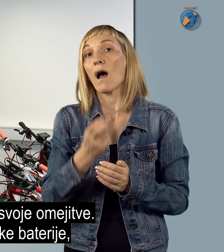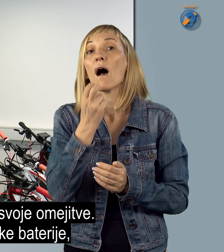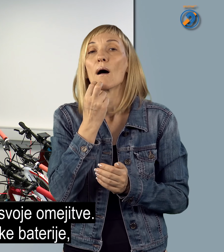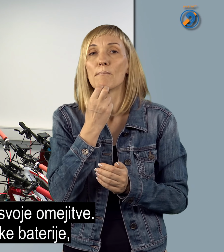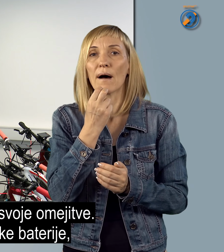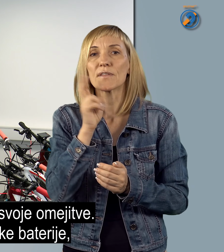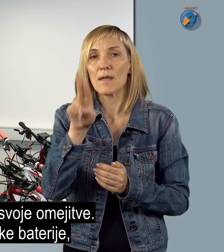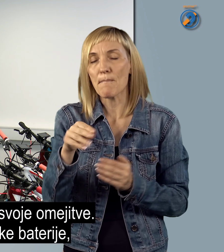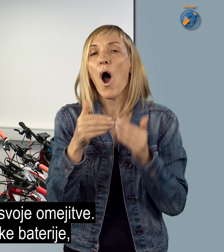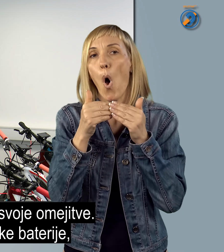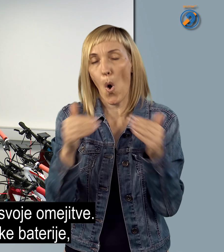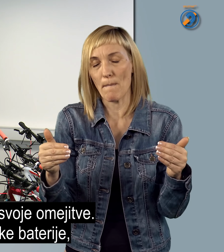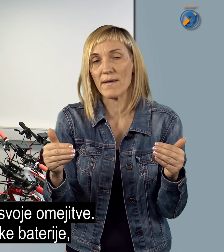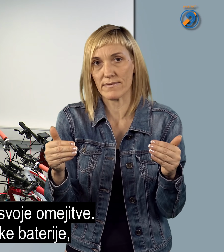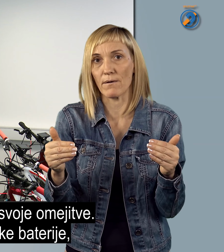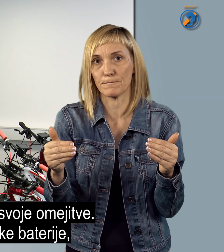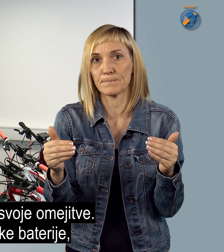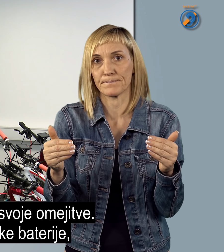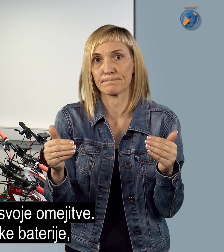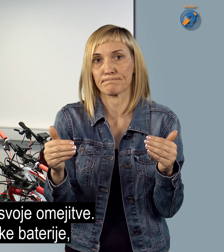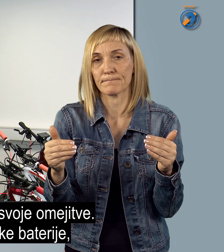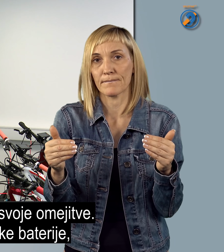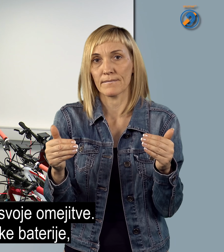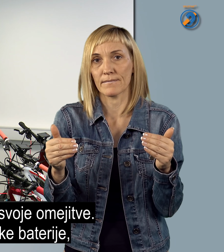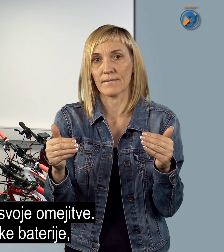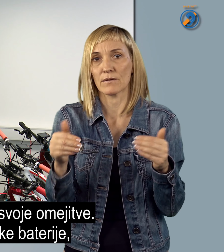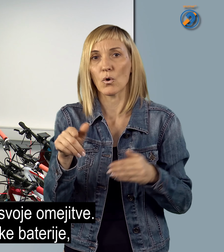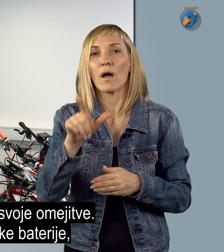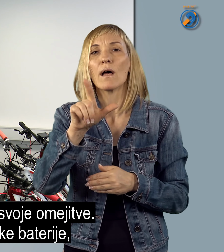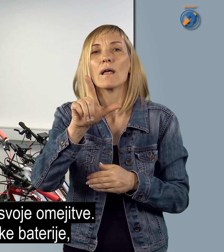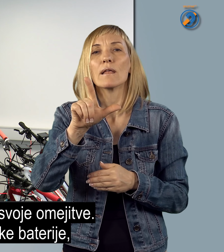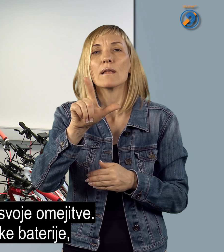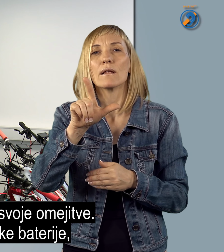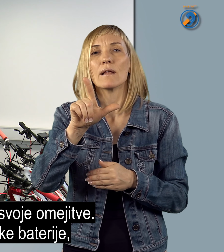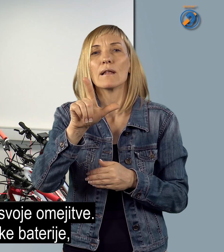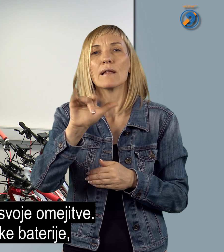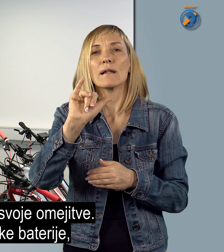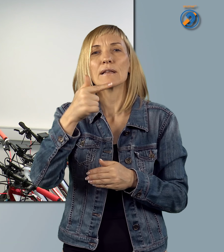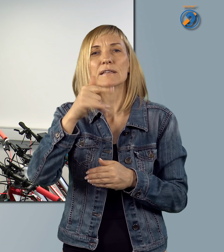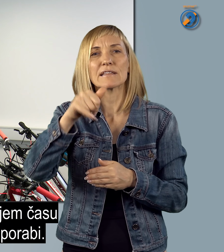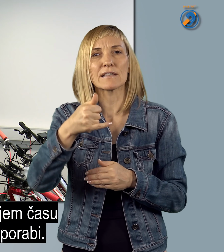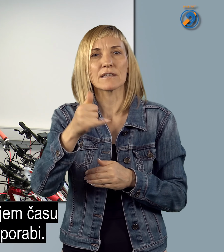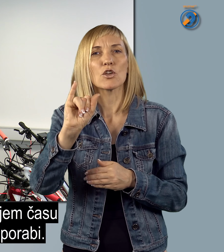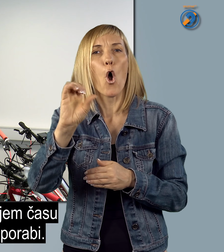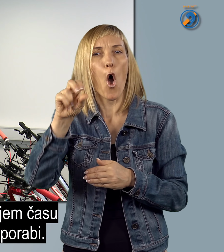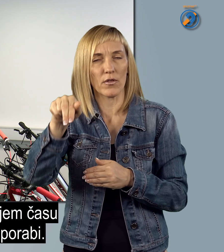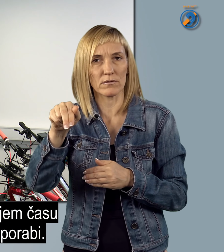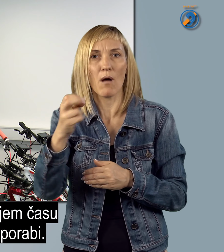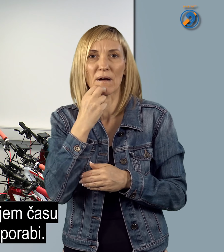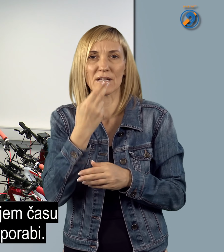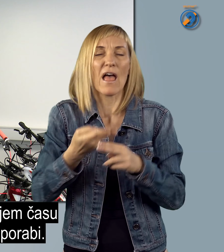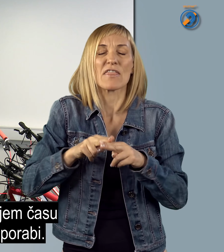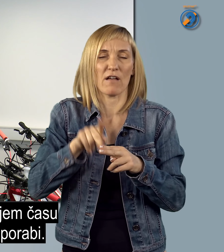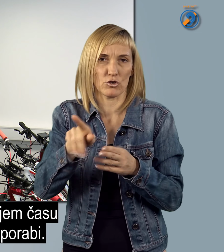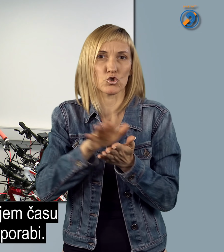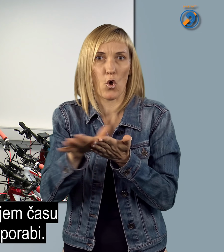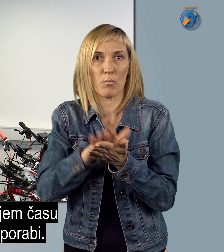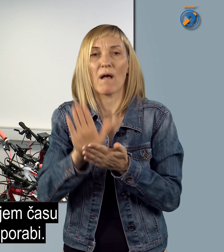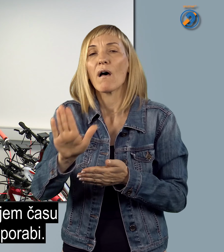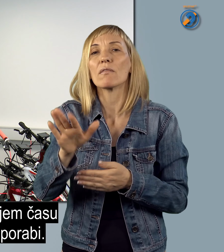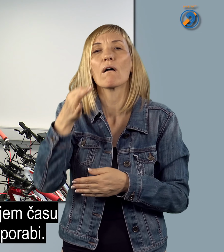Same baterije pa imajo svoje omejitve. To so litij-ionske baterije, ki so v zadnjem času najbolj